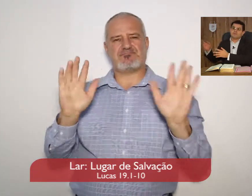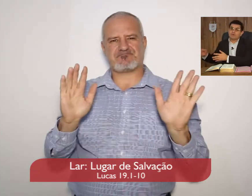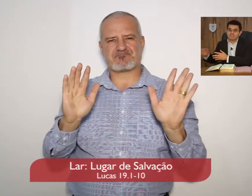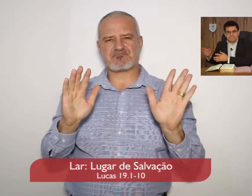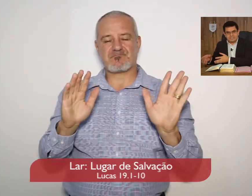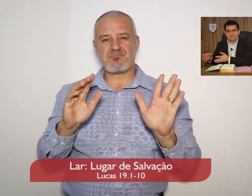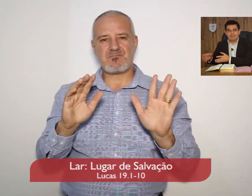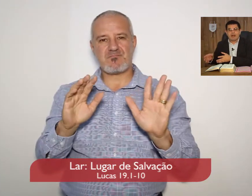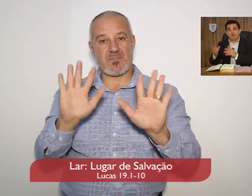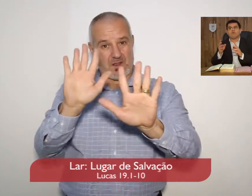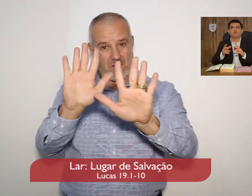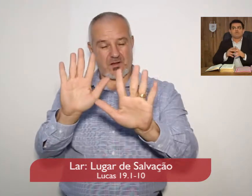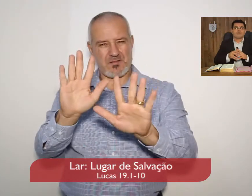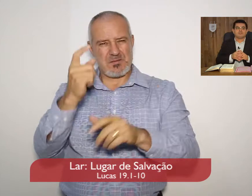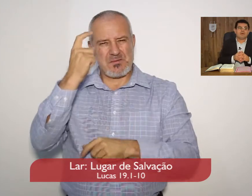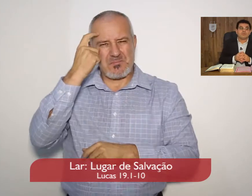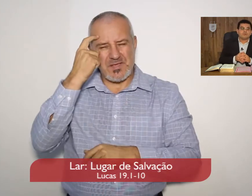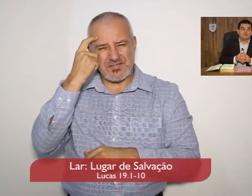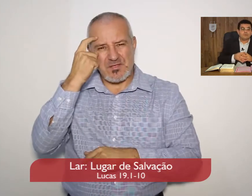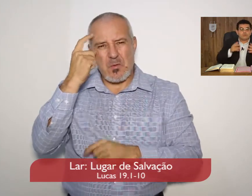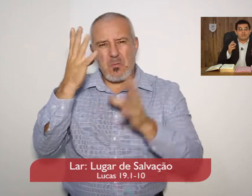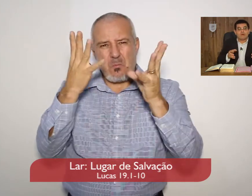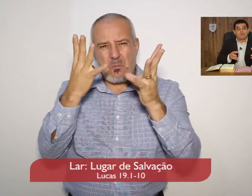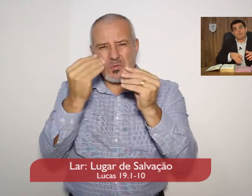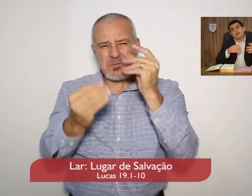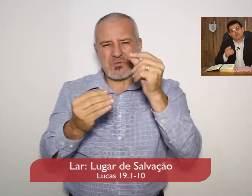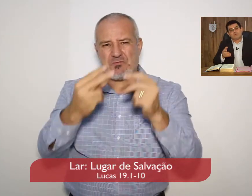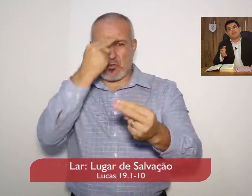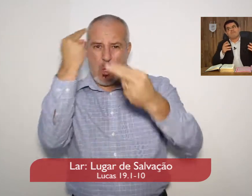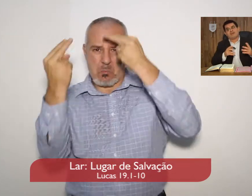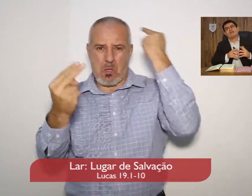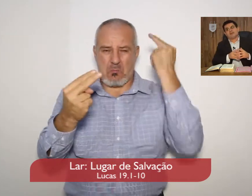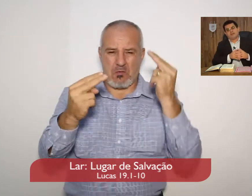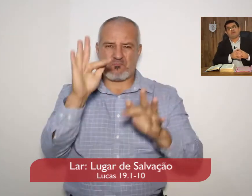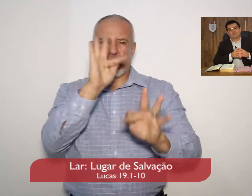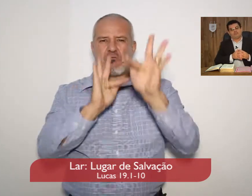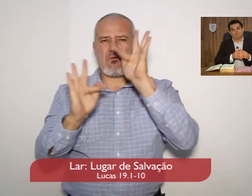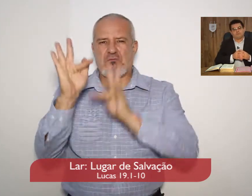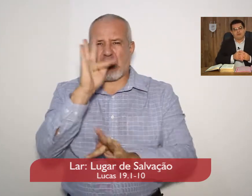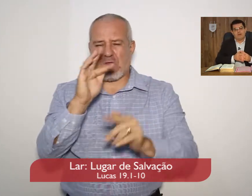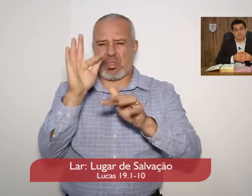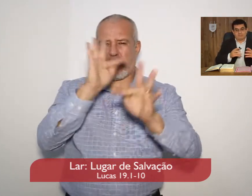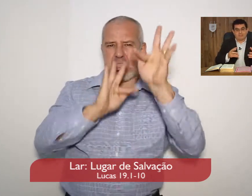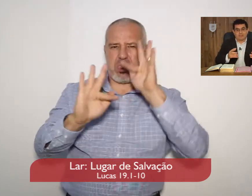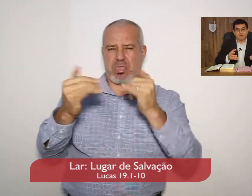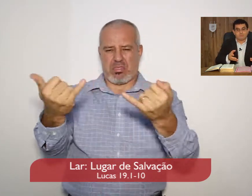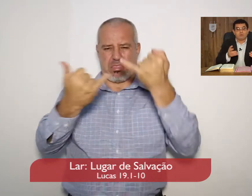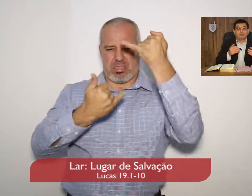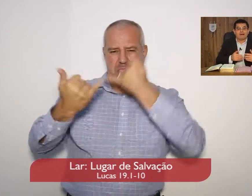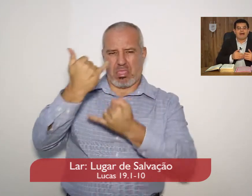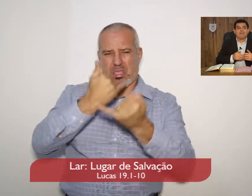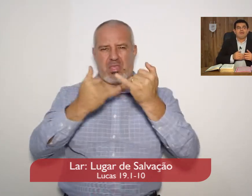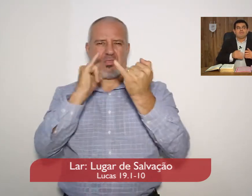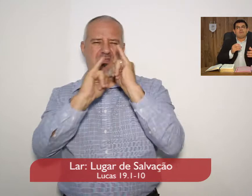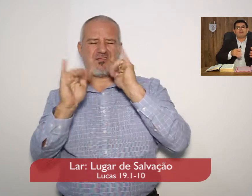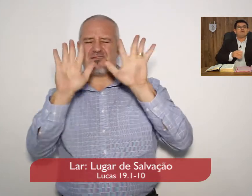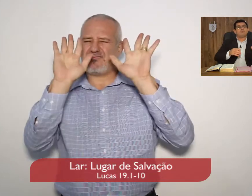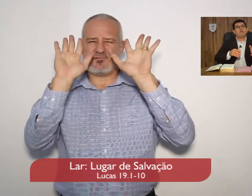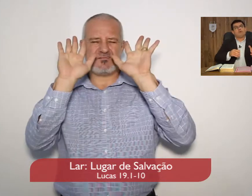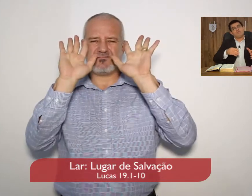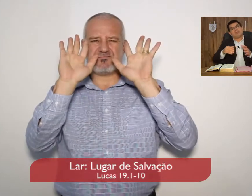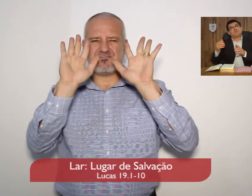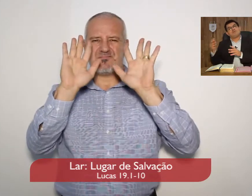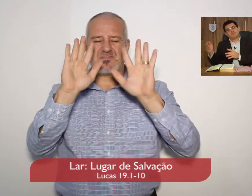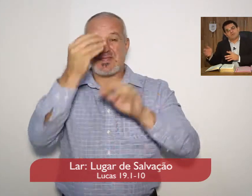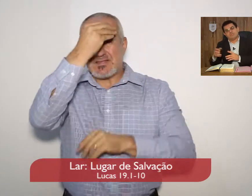as pessoas dizem ao nosso respeito do que com aquilo que verdadeiramente somos? Nós devemos preocupar não